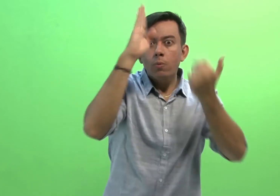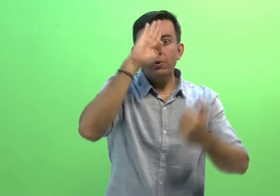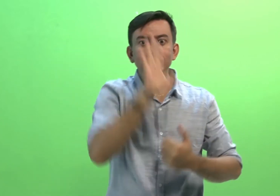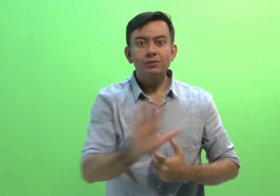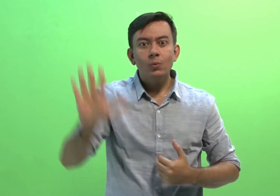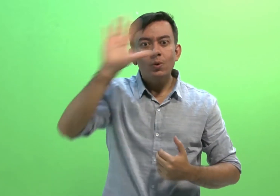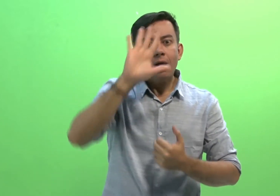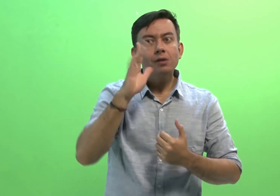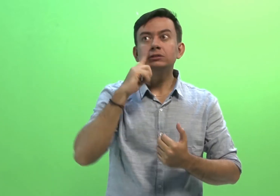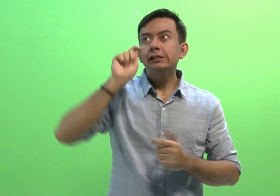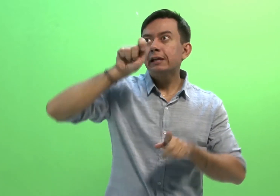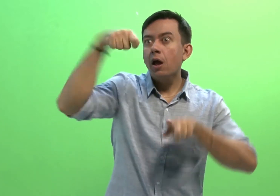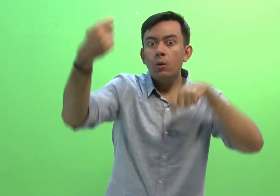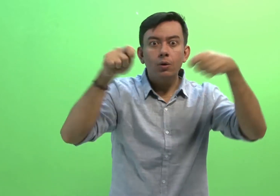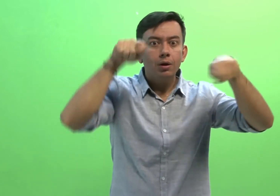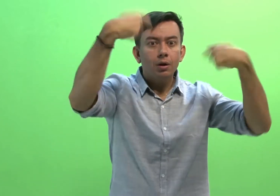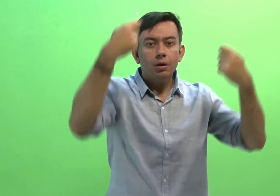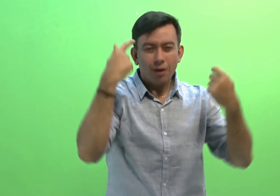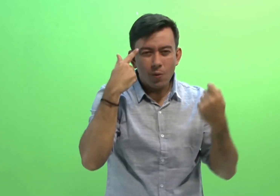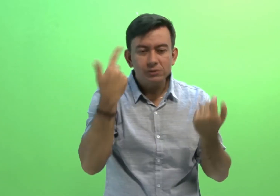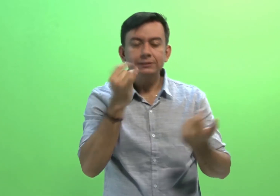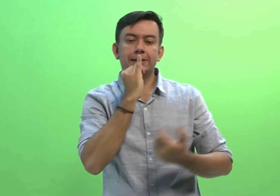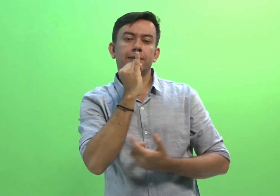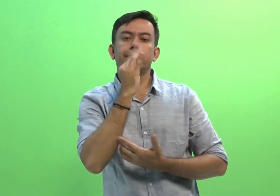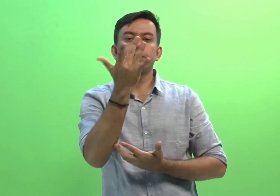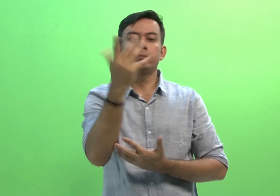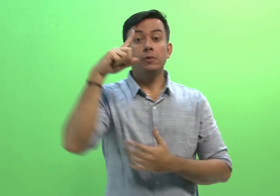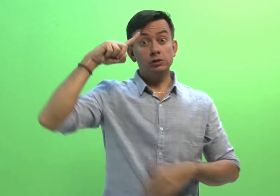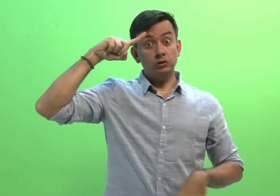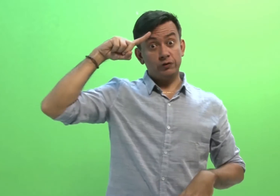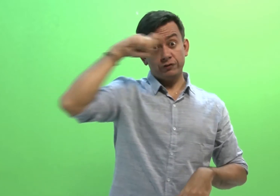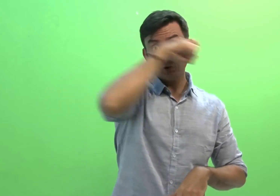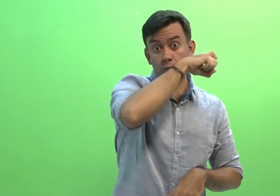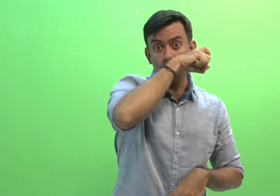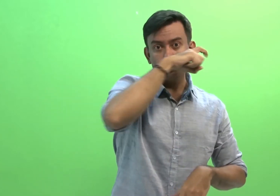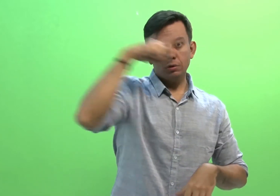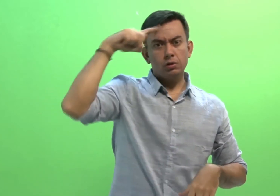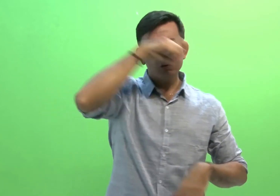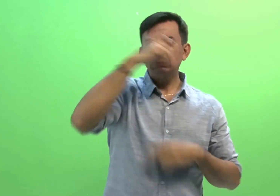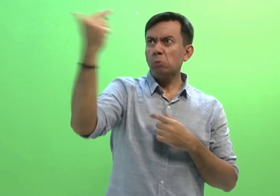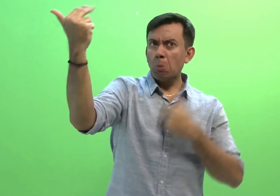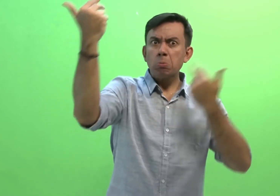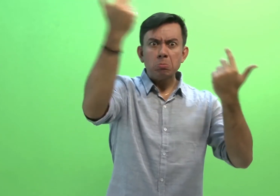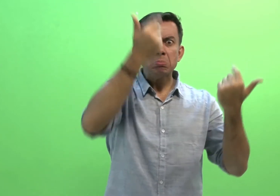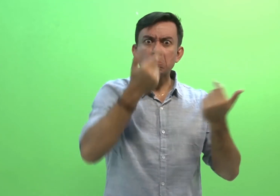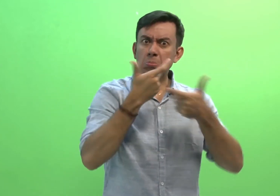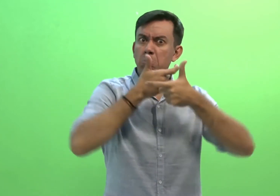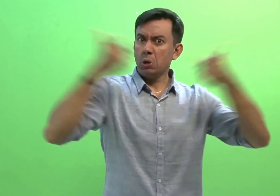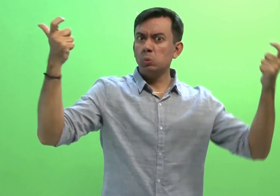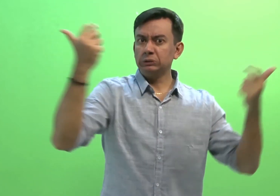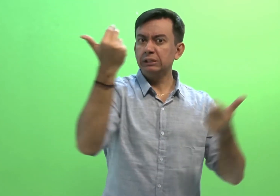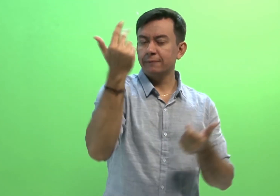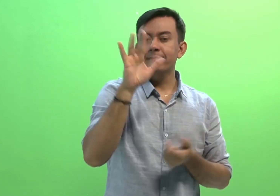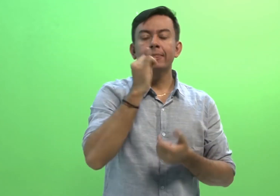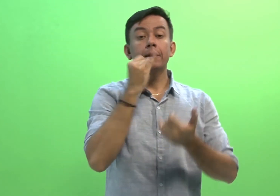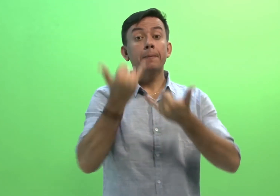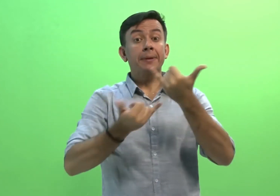um movimento padrão em que qualquer parte do país assume o mesmo significado. Então, no país inteiro, usa-se esse